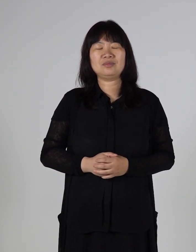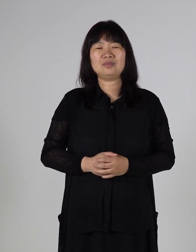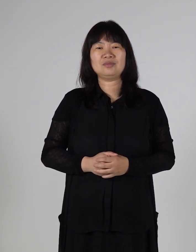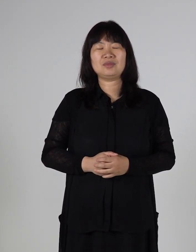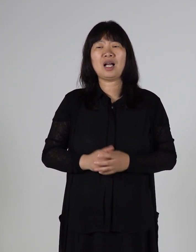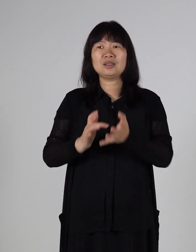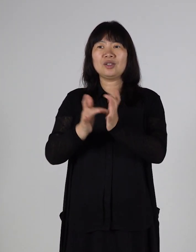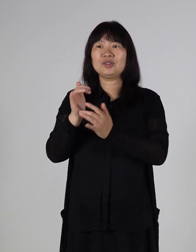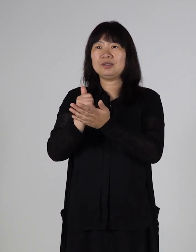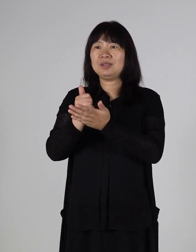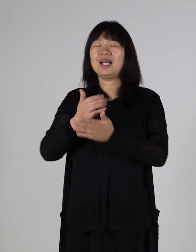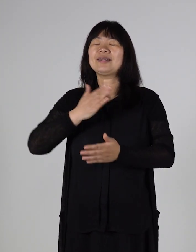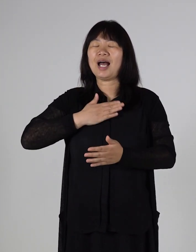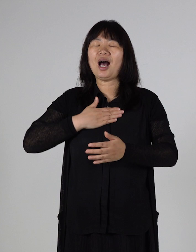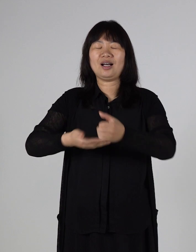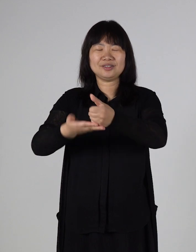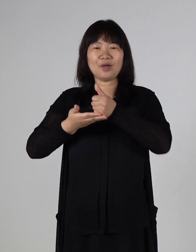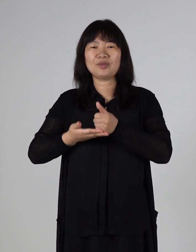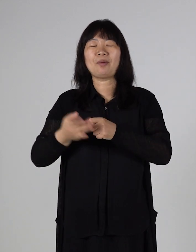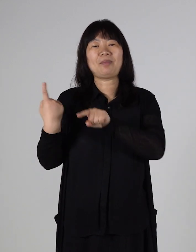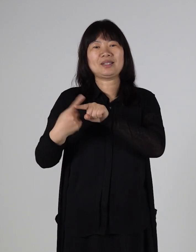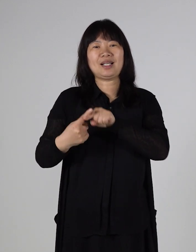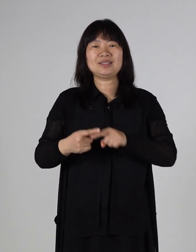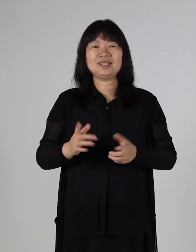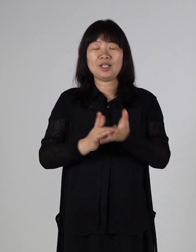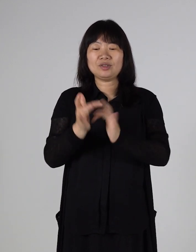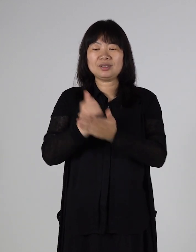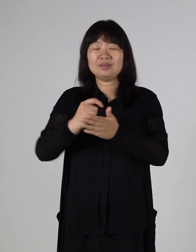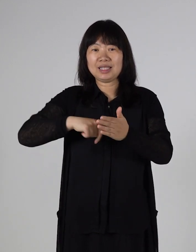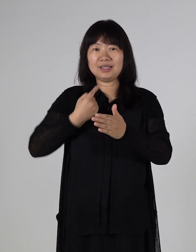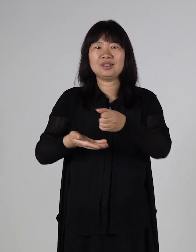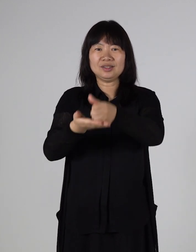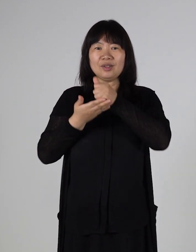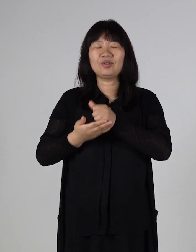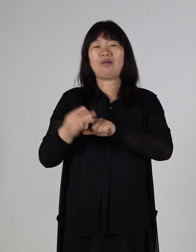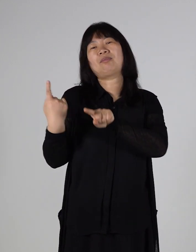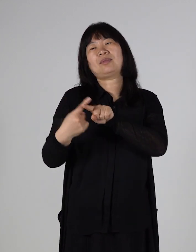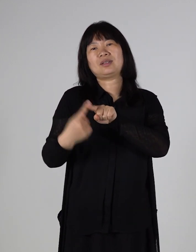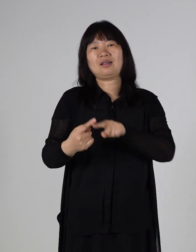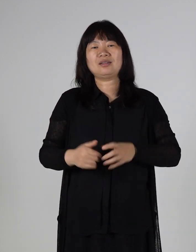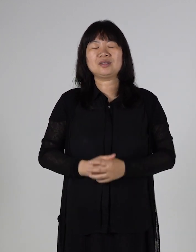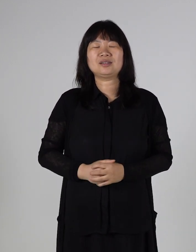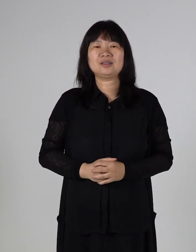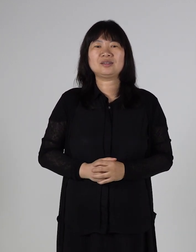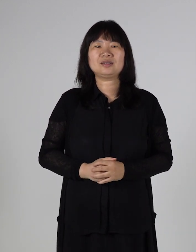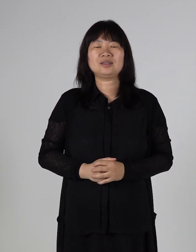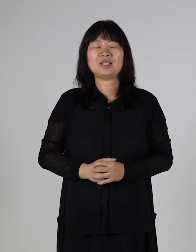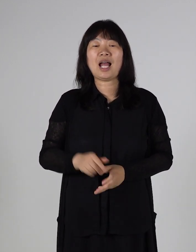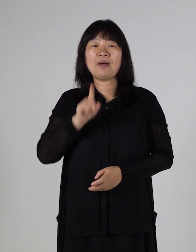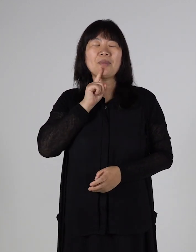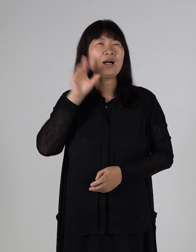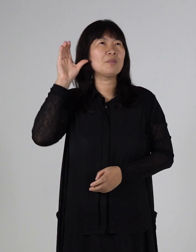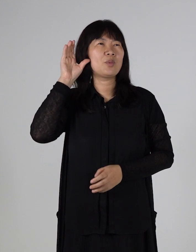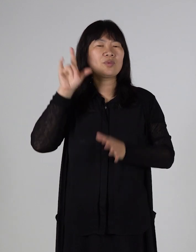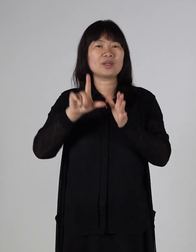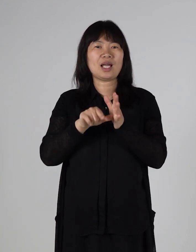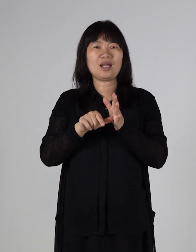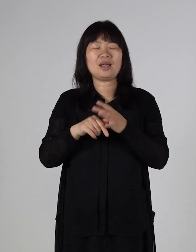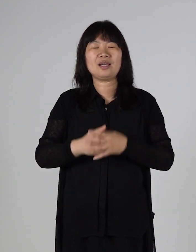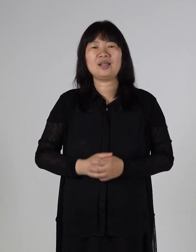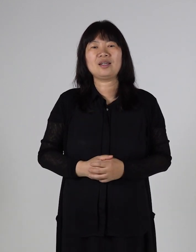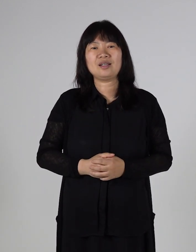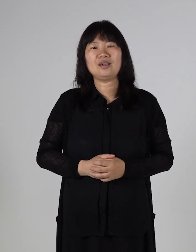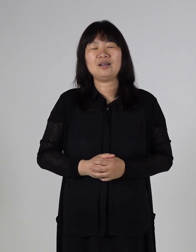뭐래요, 예수님이? 나를 영접한 거래, 나. 예수님 자신을 영접하는 거래요. 그러니까 이 말을 들을 때 당시